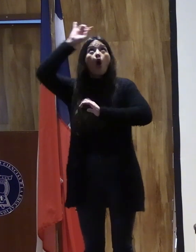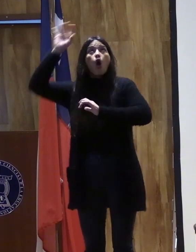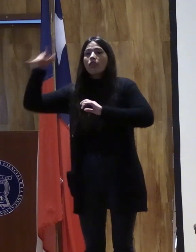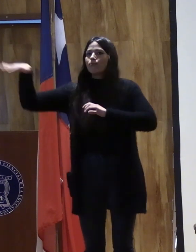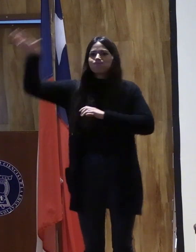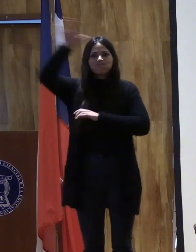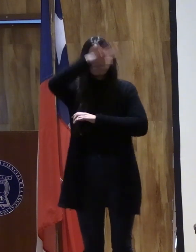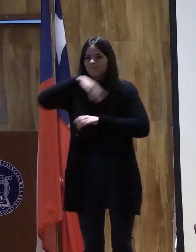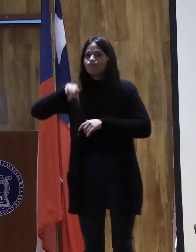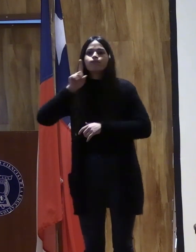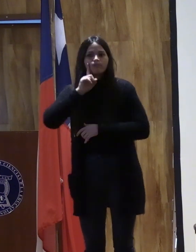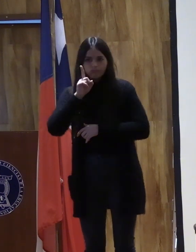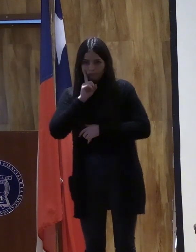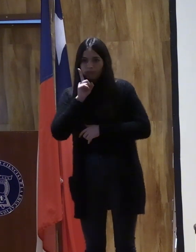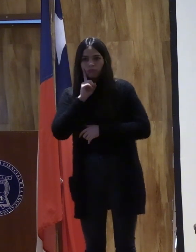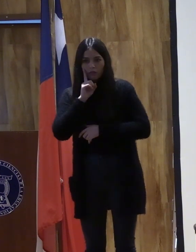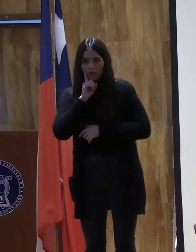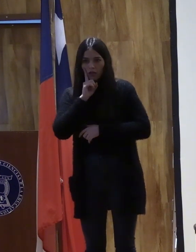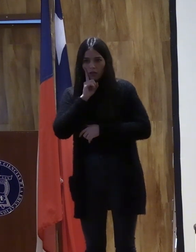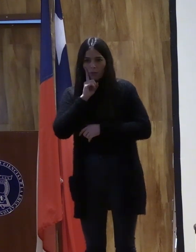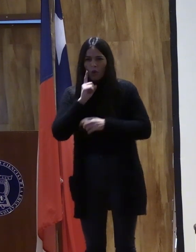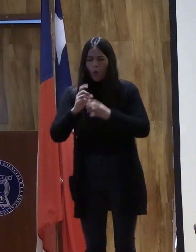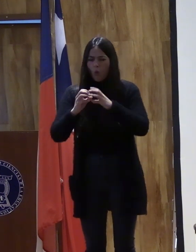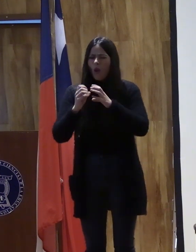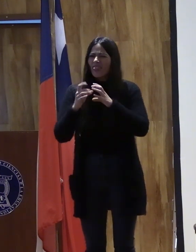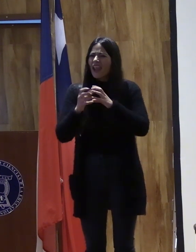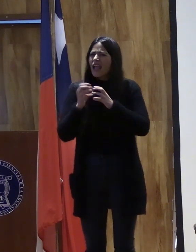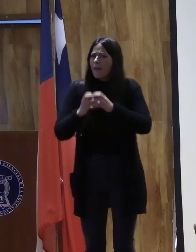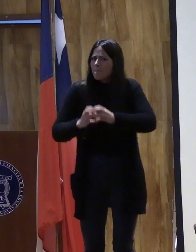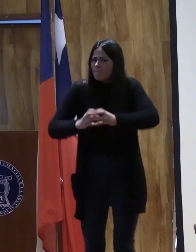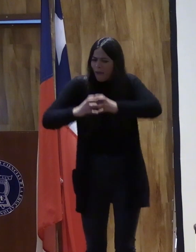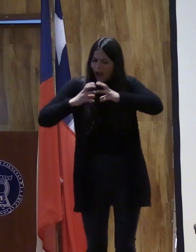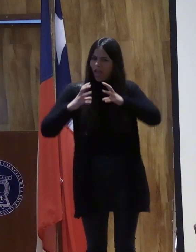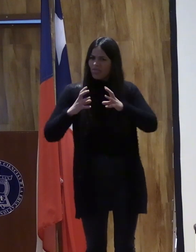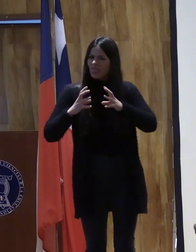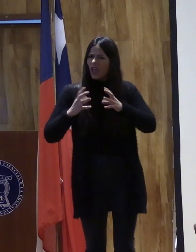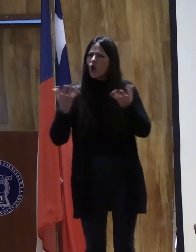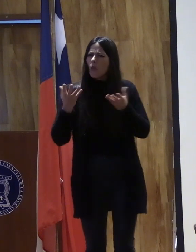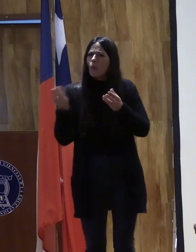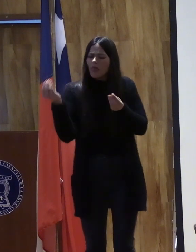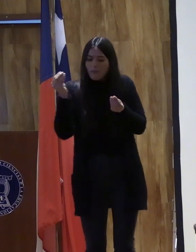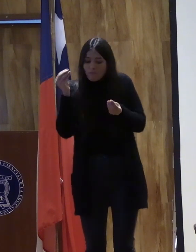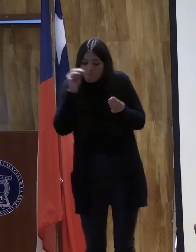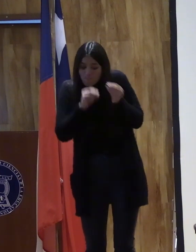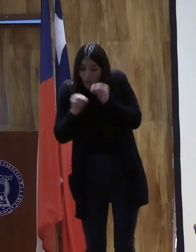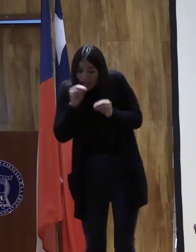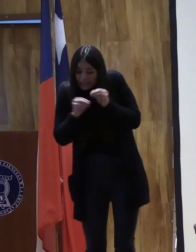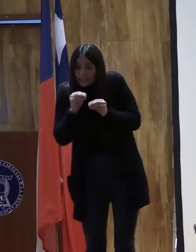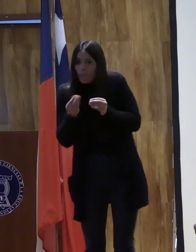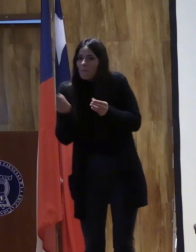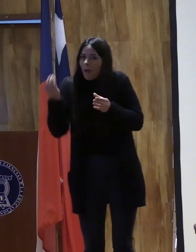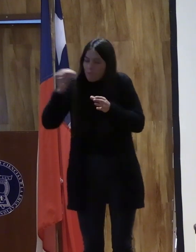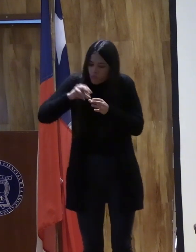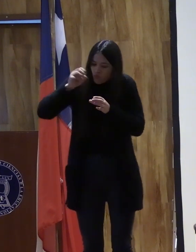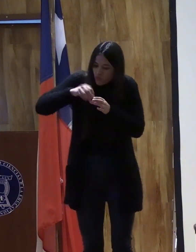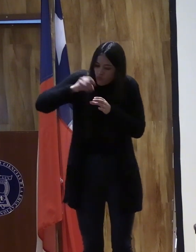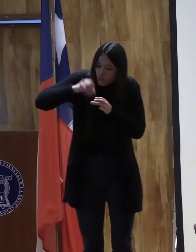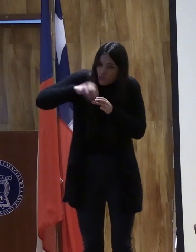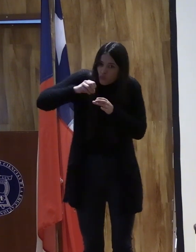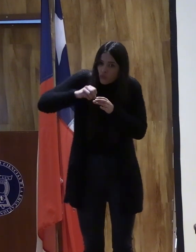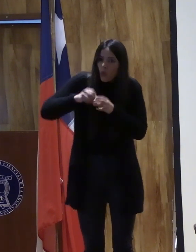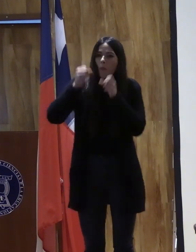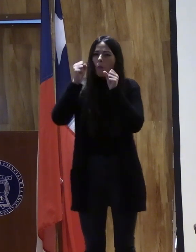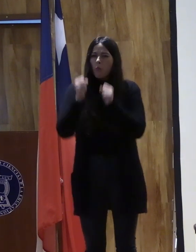Pero si uno dice, bueno, hagamos una estrella más grande, bueno, ya, pues uno le echa más materia, uno puede